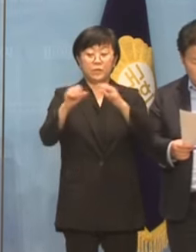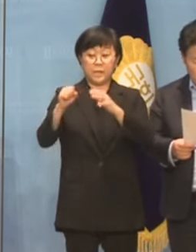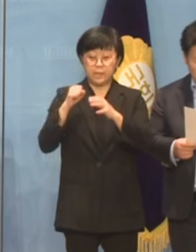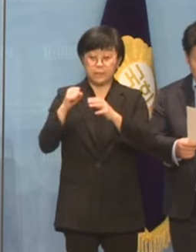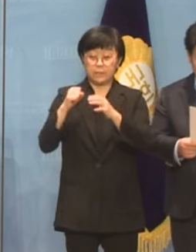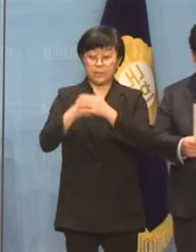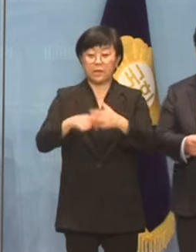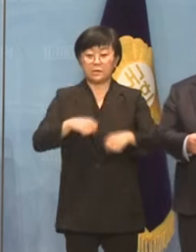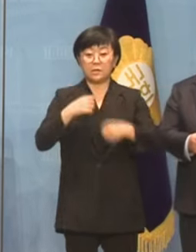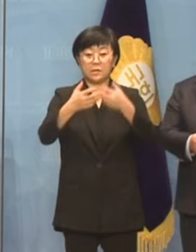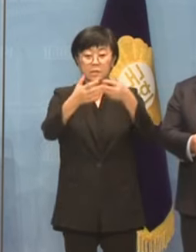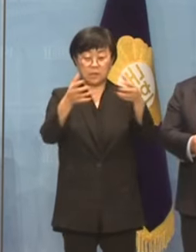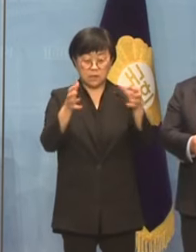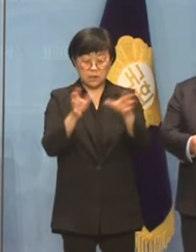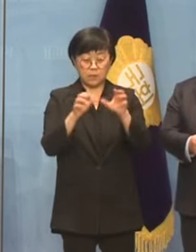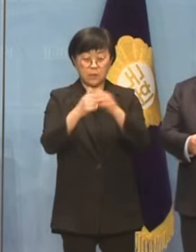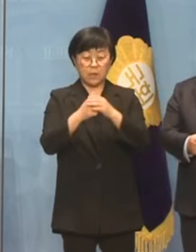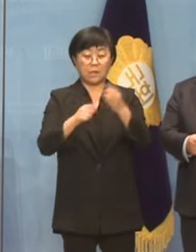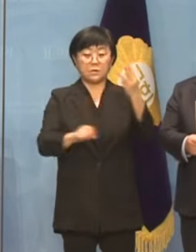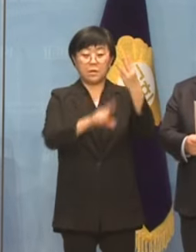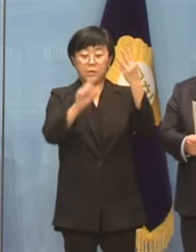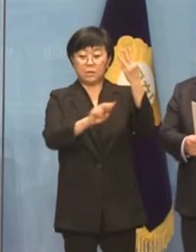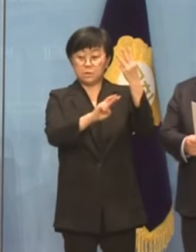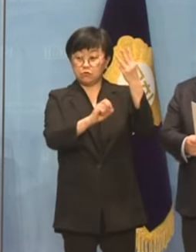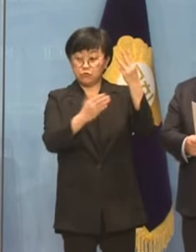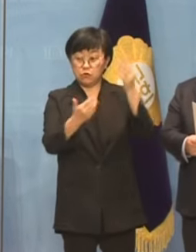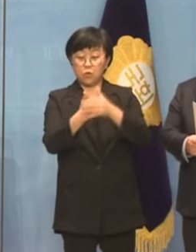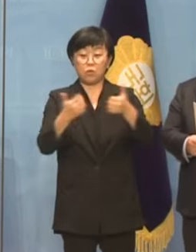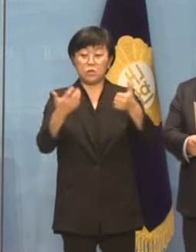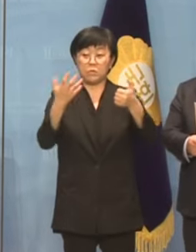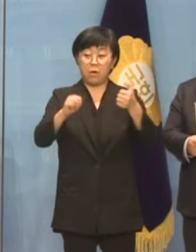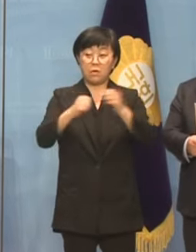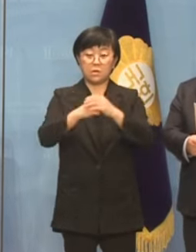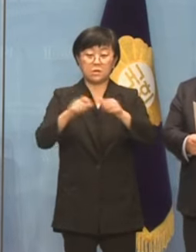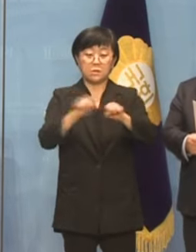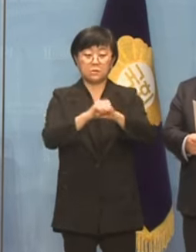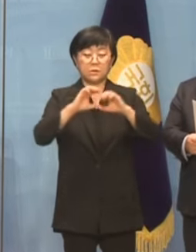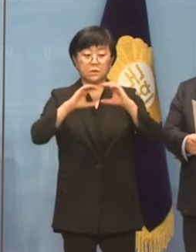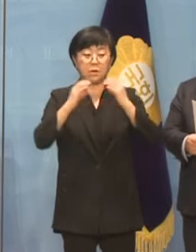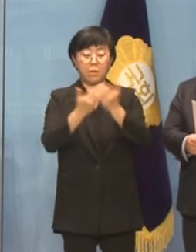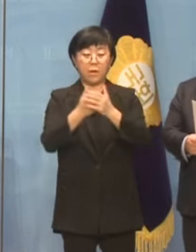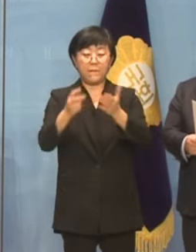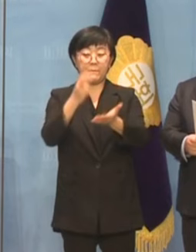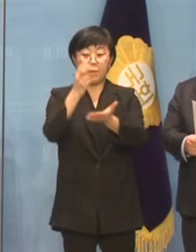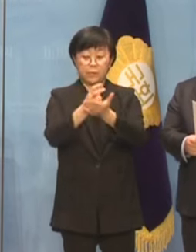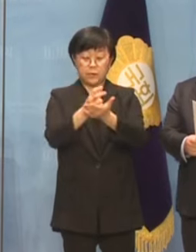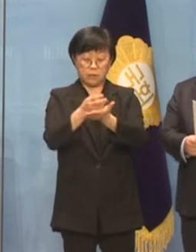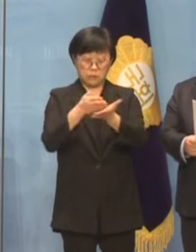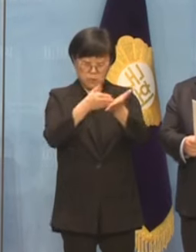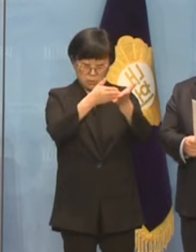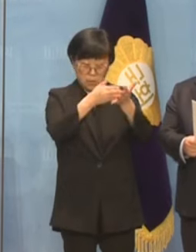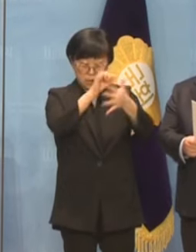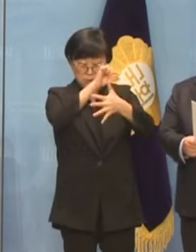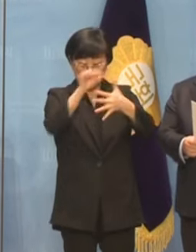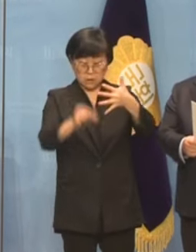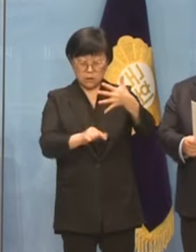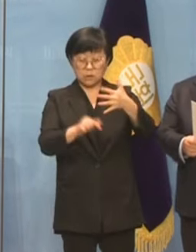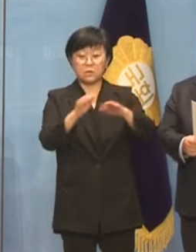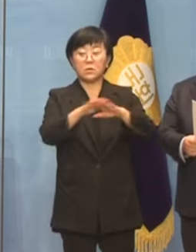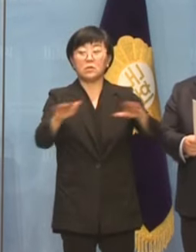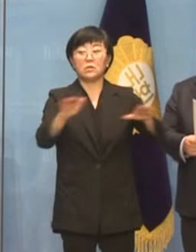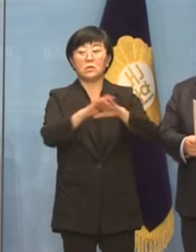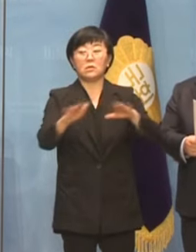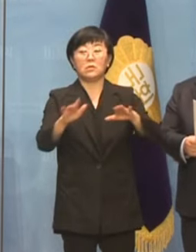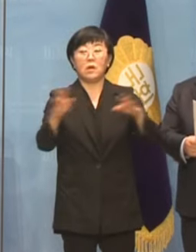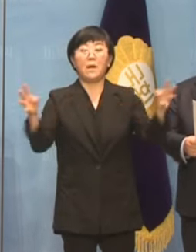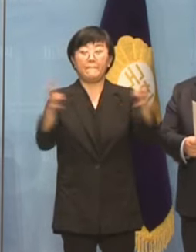국민의힘과 정의당은 3월 29일 50억 클럽 특검을 법사위에 상정해 절차대로